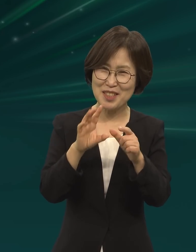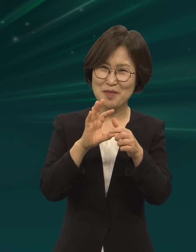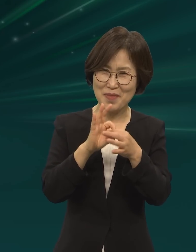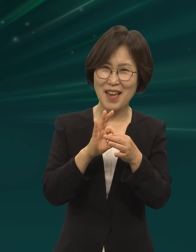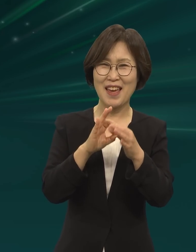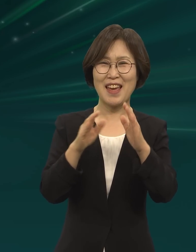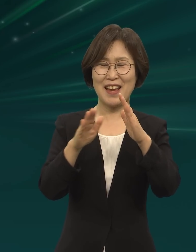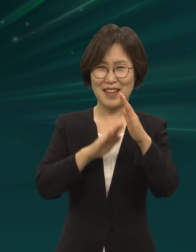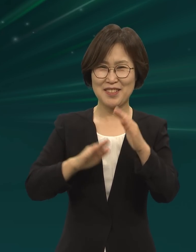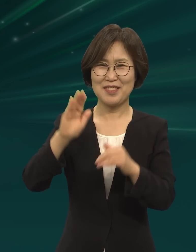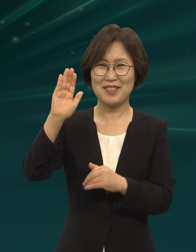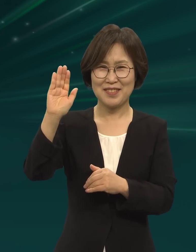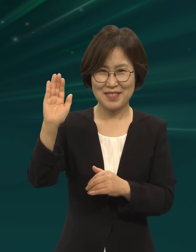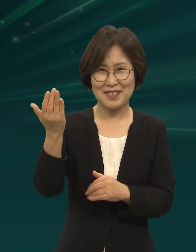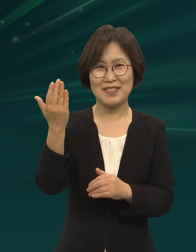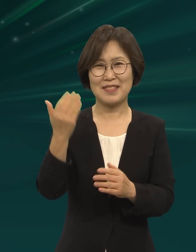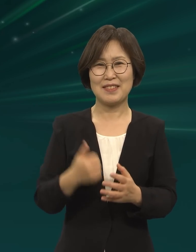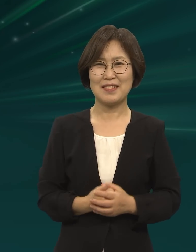감사합니다.